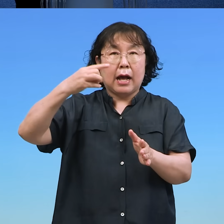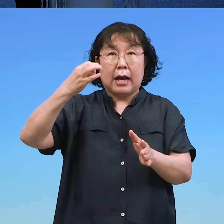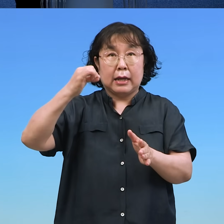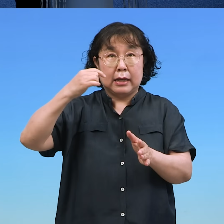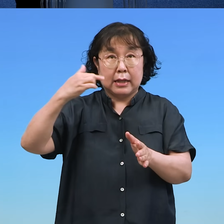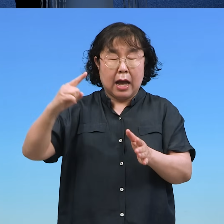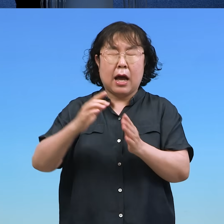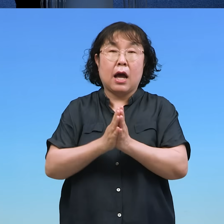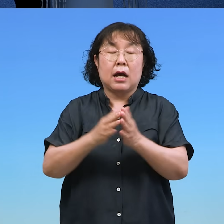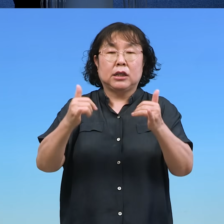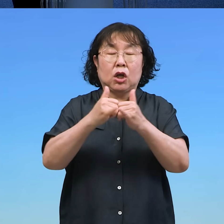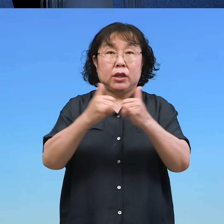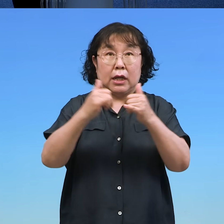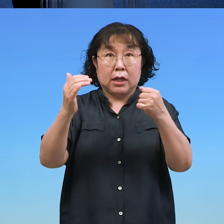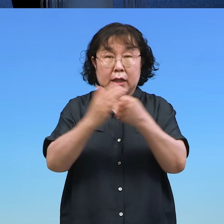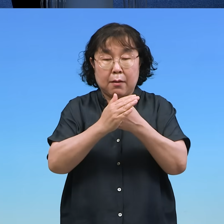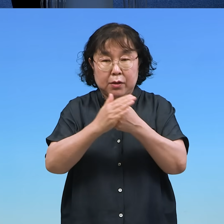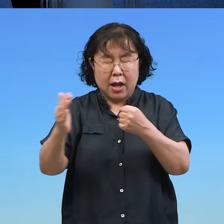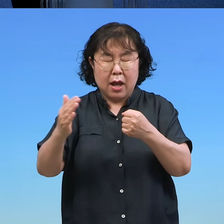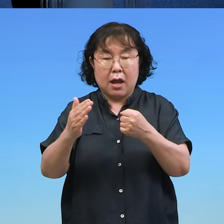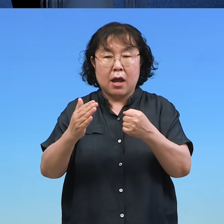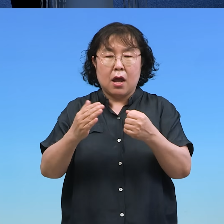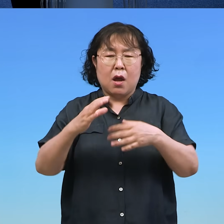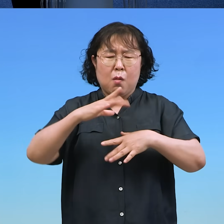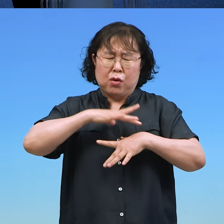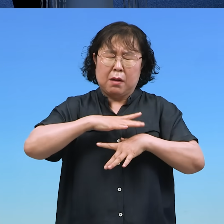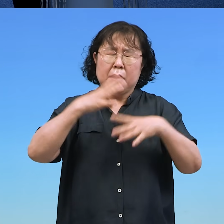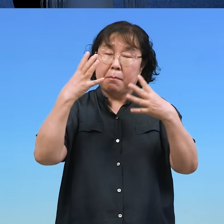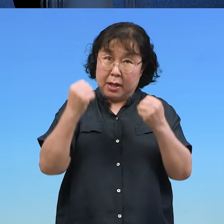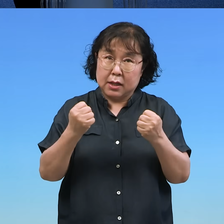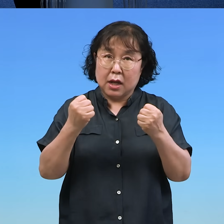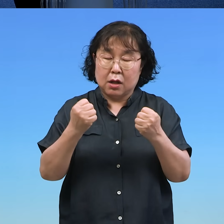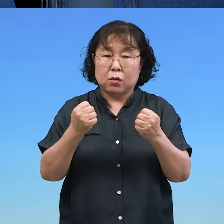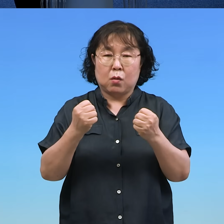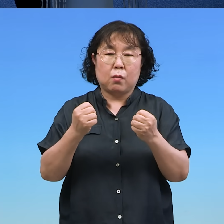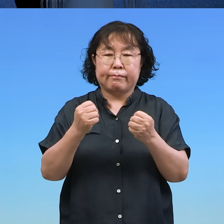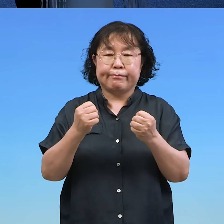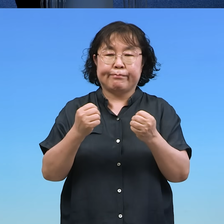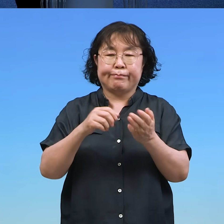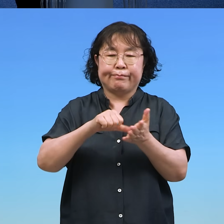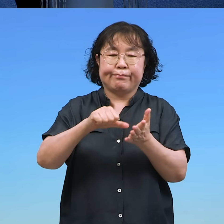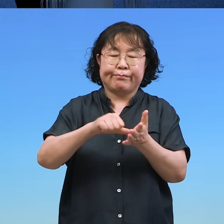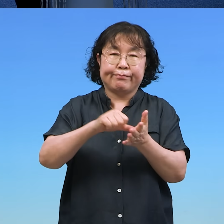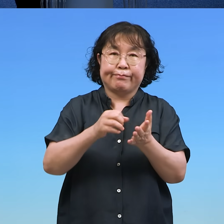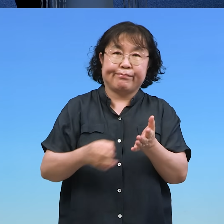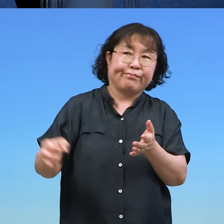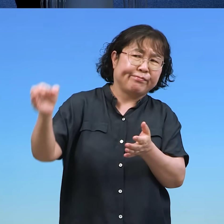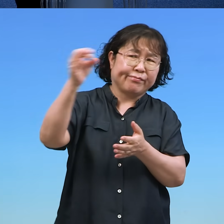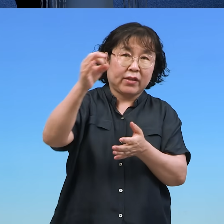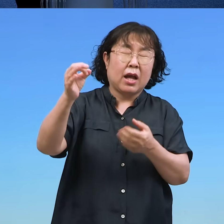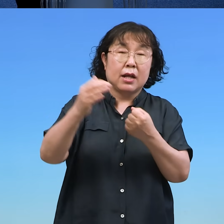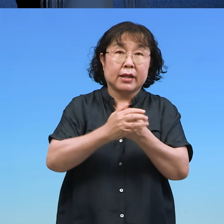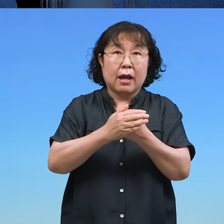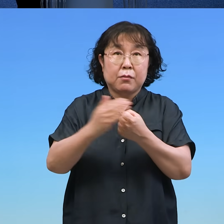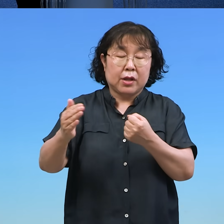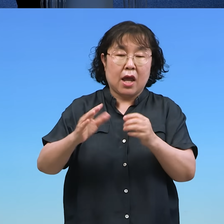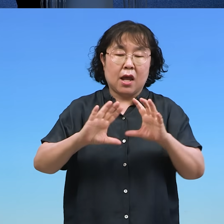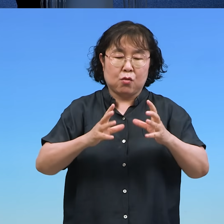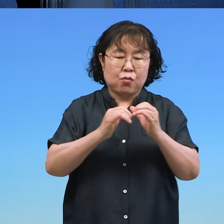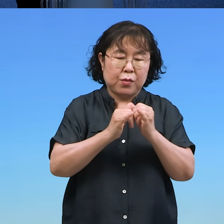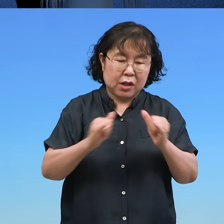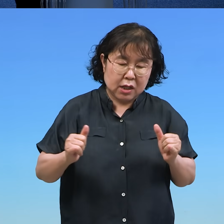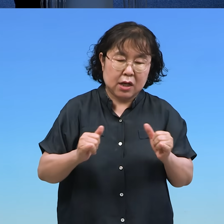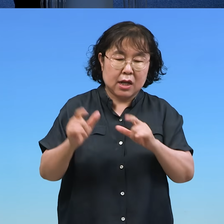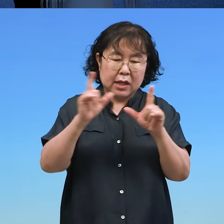세계가 두려움과 공포로 술렁거린다. 장기적인 불안과 물가 상승은 당장 서민의